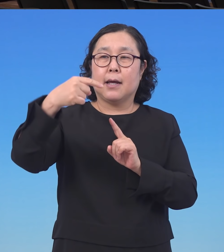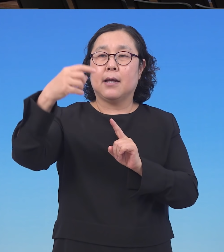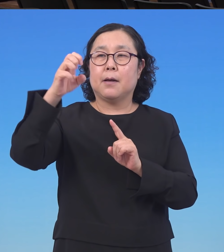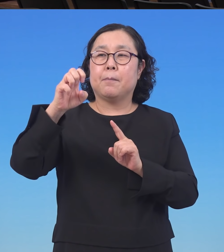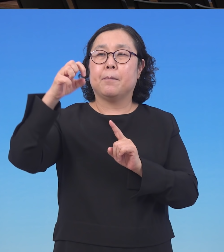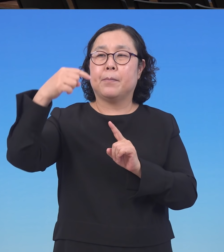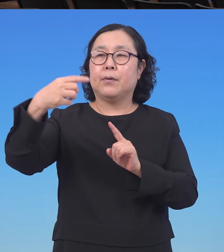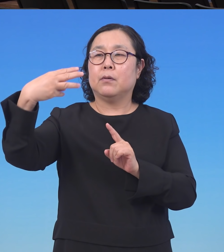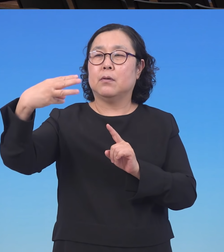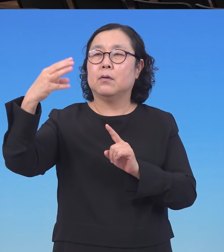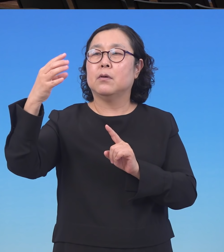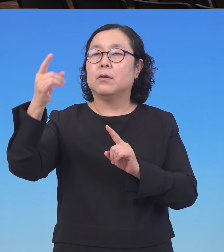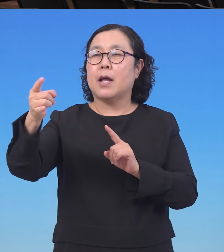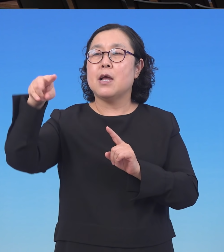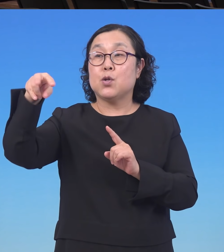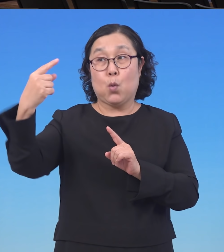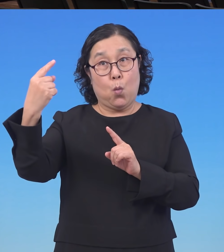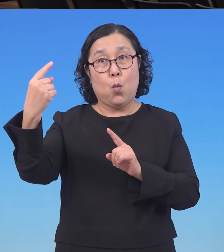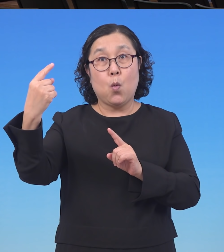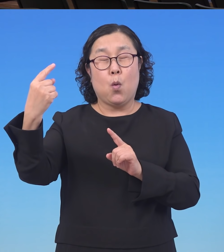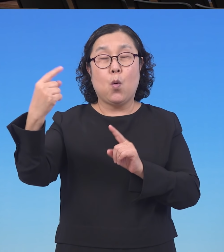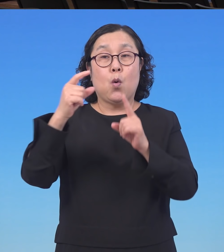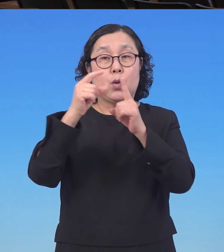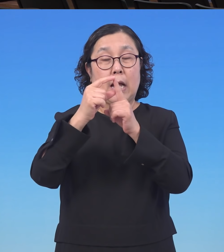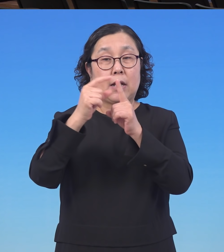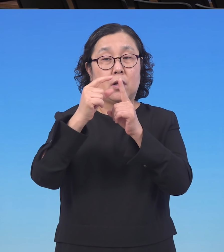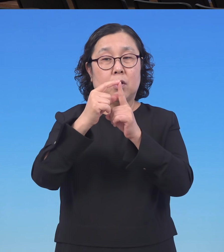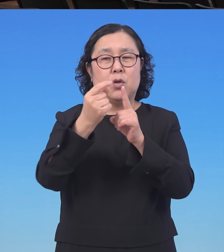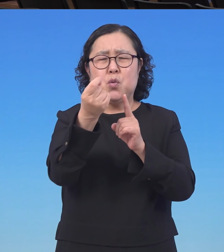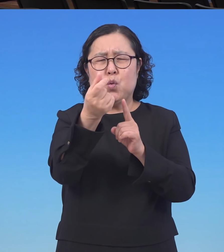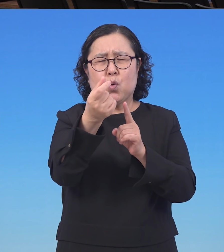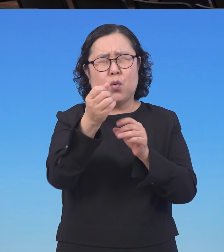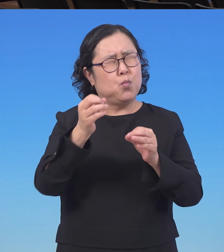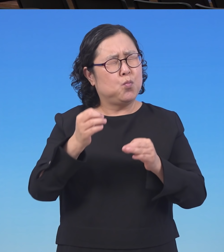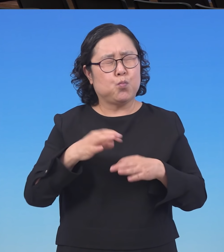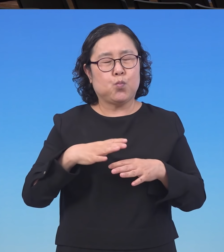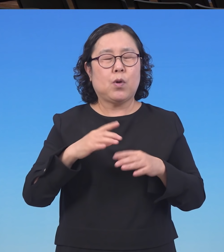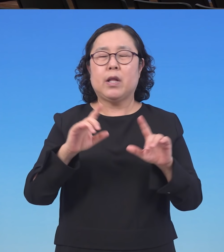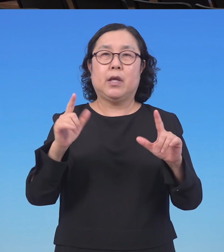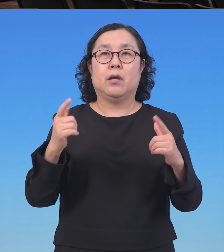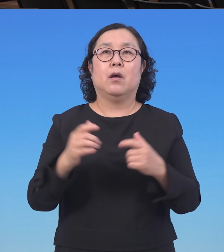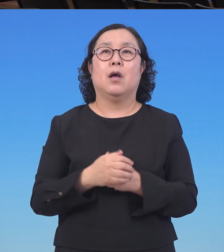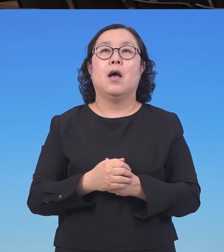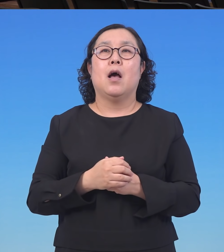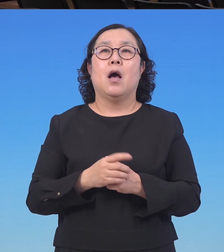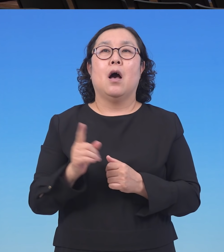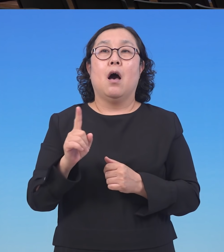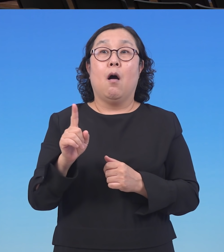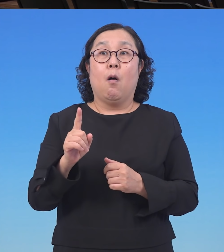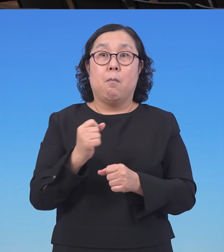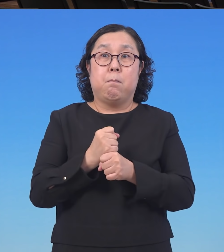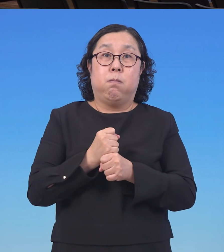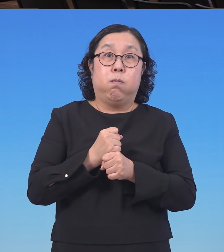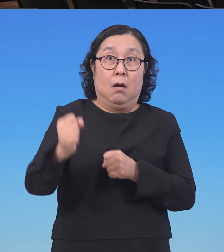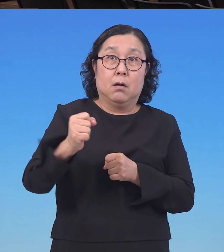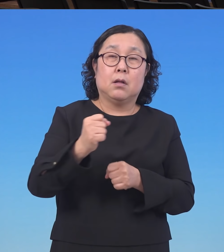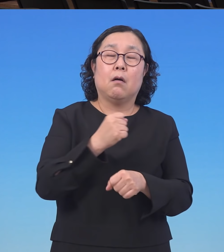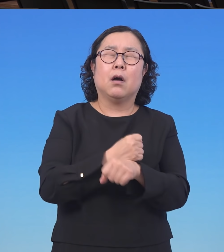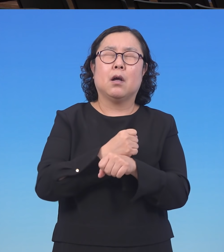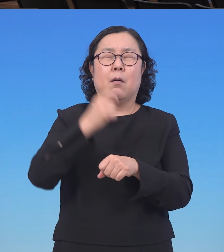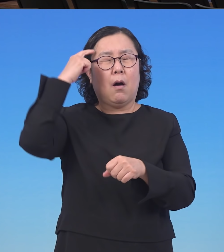그냥 대단하네, 이 정도는 이 단어가 아닙니다. 여기 에크플레소라는 단어는 막 어쩔 줄